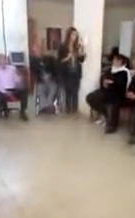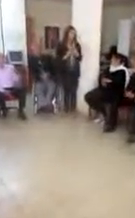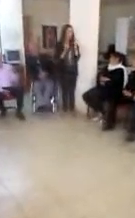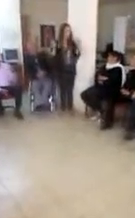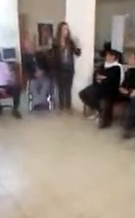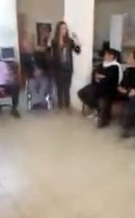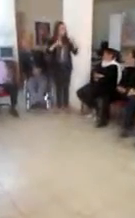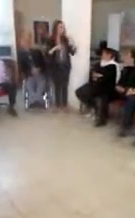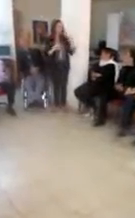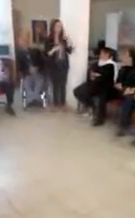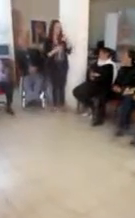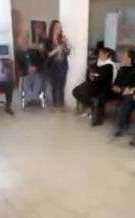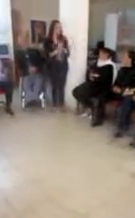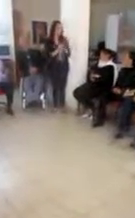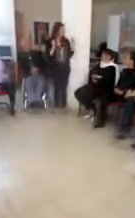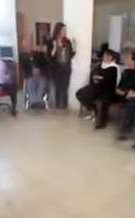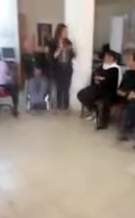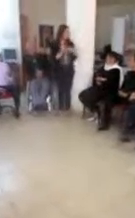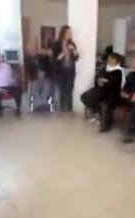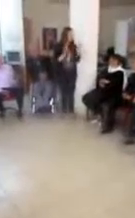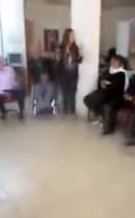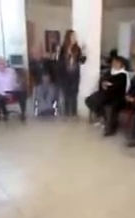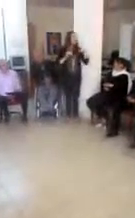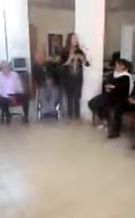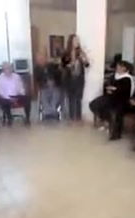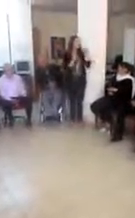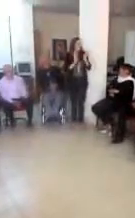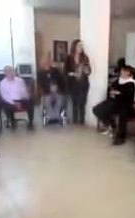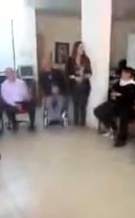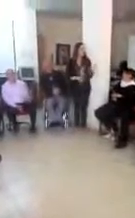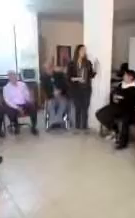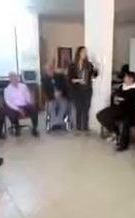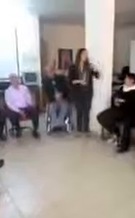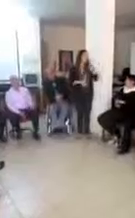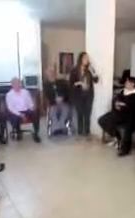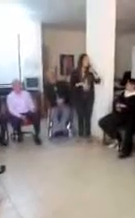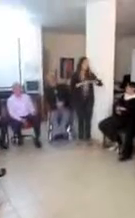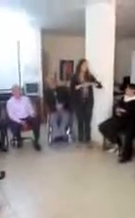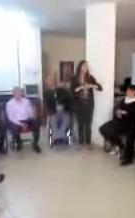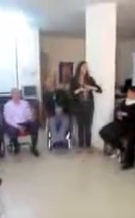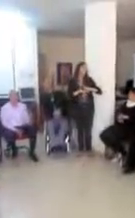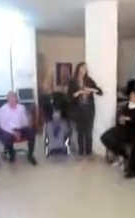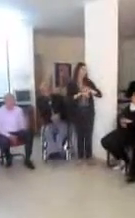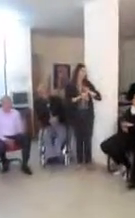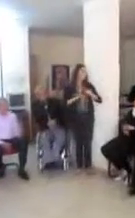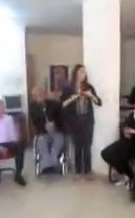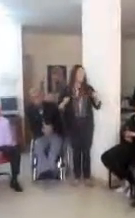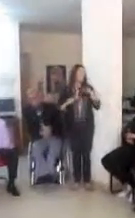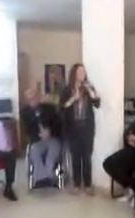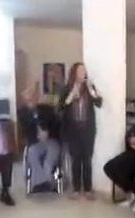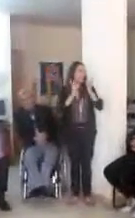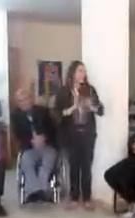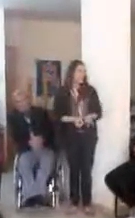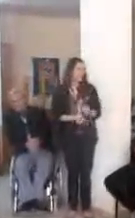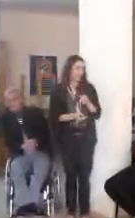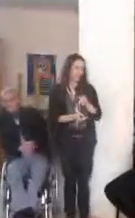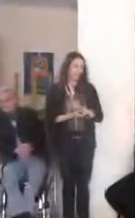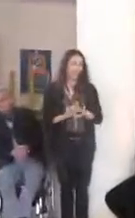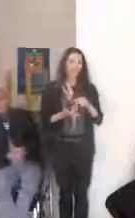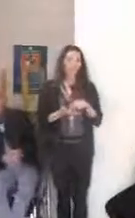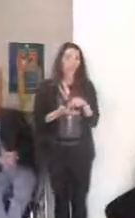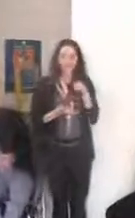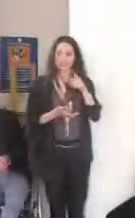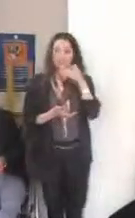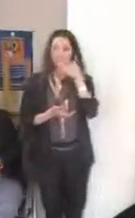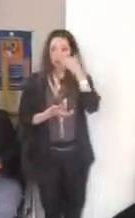وصلت لوين وصلت؟ لأنه هي قادرة تصل، وعندها الكفاءات وعندها الإمكانيات. فعلشان